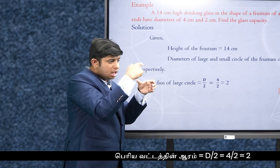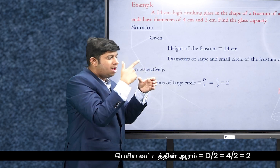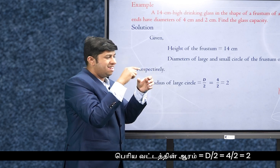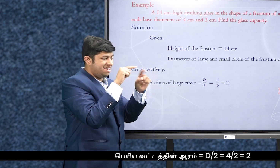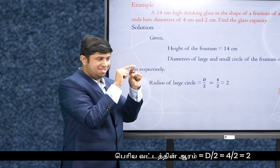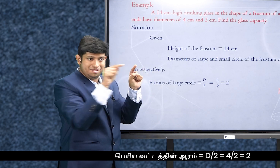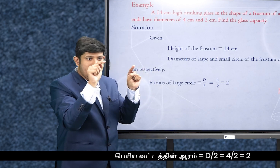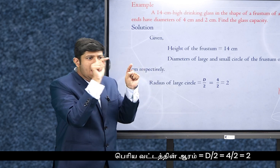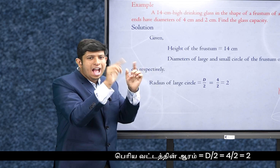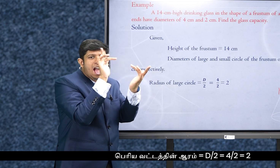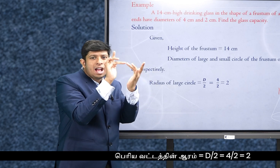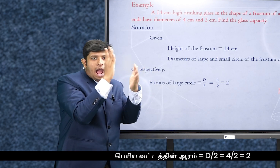2.